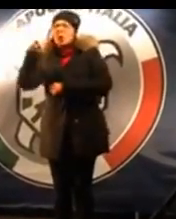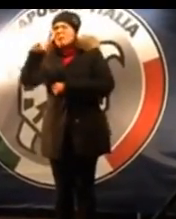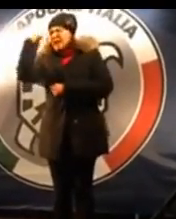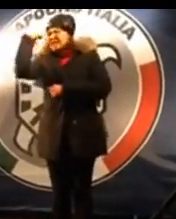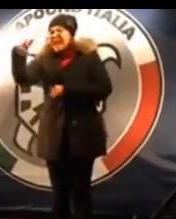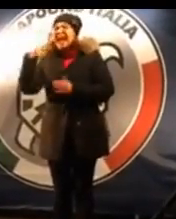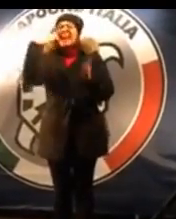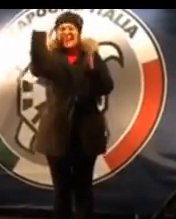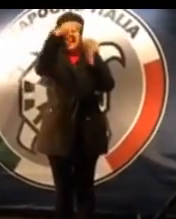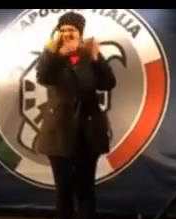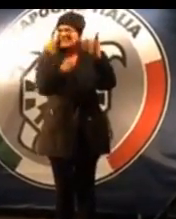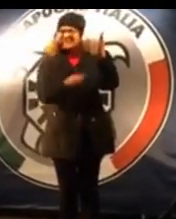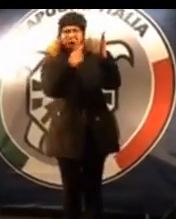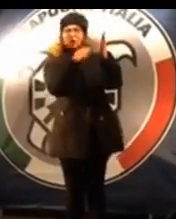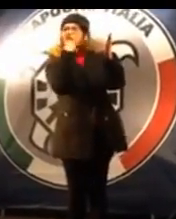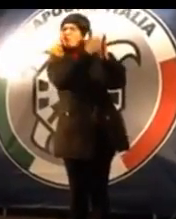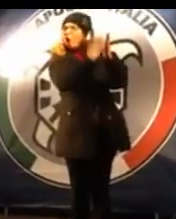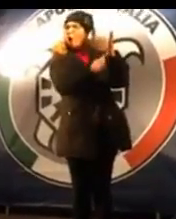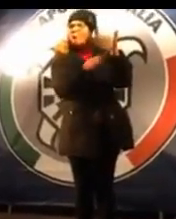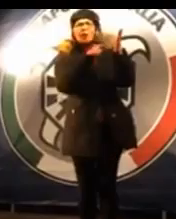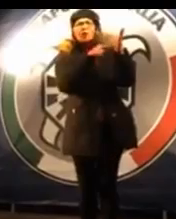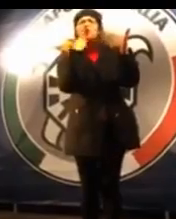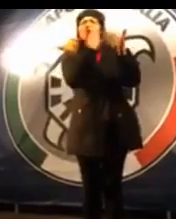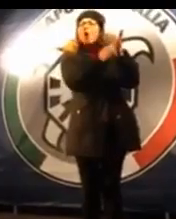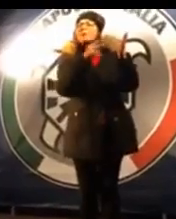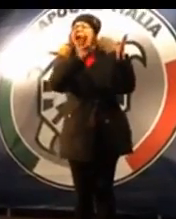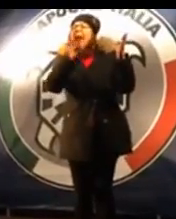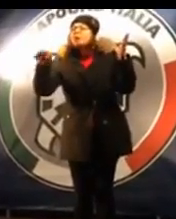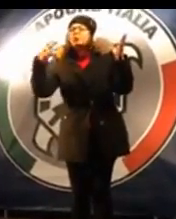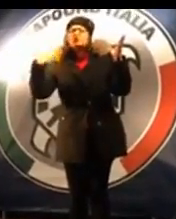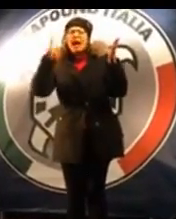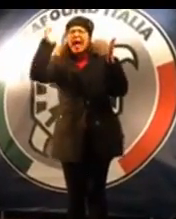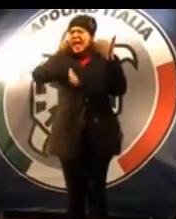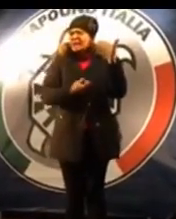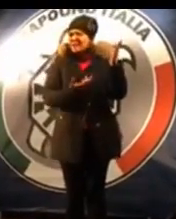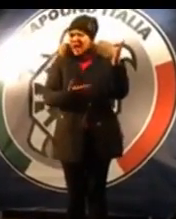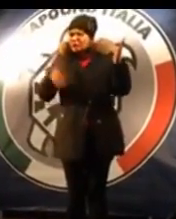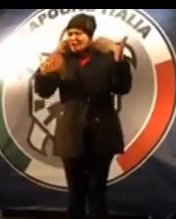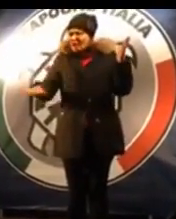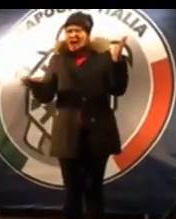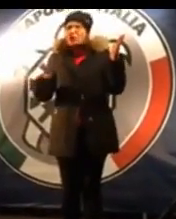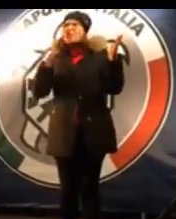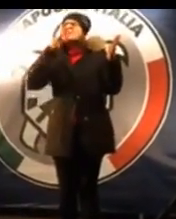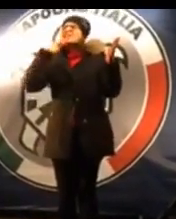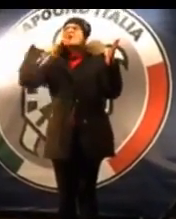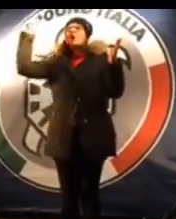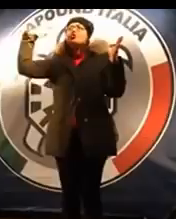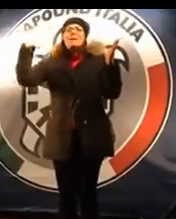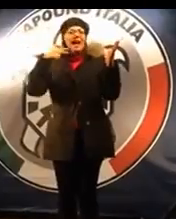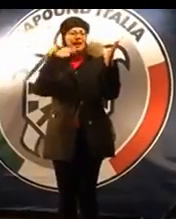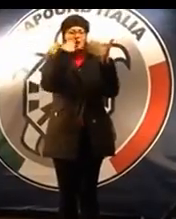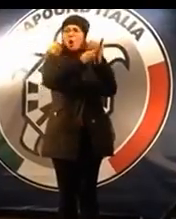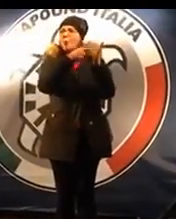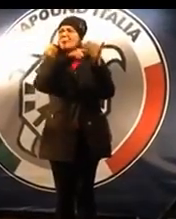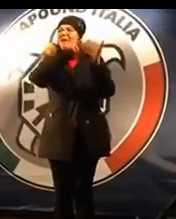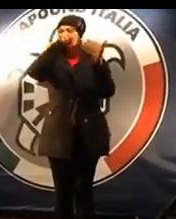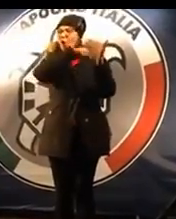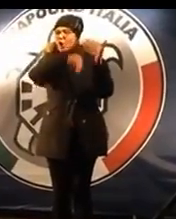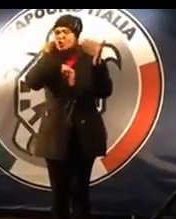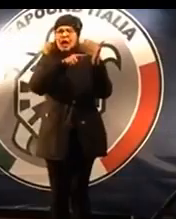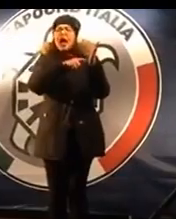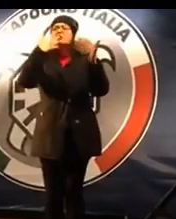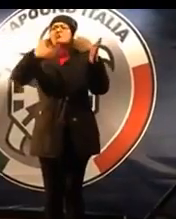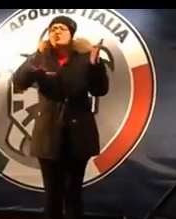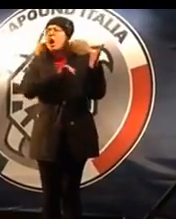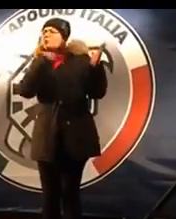espulse dal Movimento 5 Stelle. All'interno del Movimento 5 Stelle verranno eletti persone che sono già fuori da quel movimento e si venderanno al